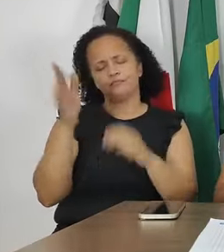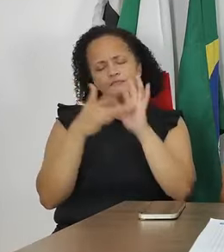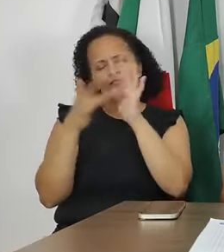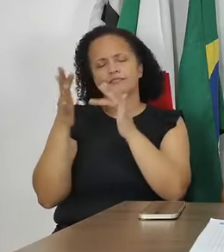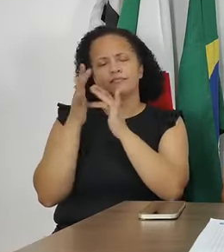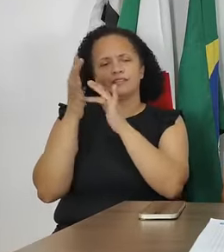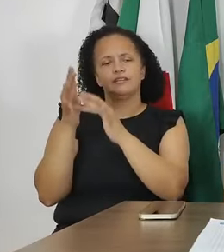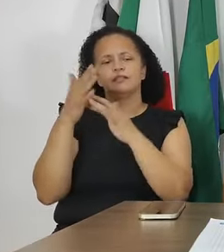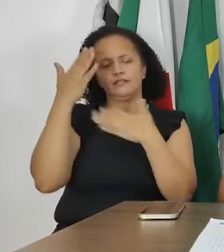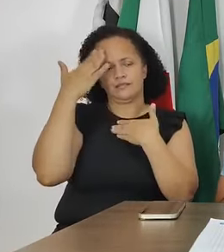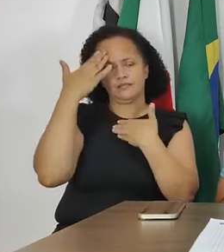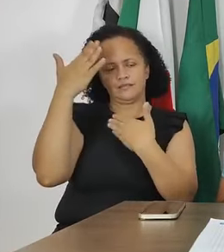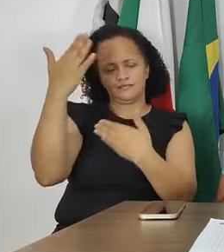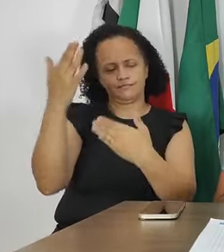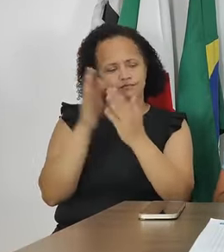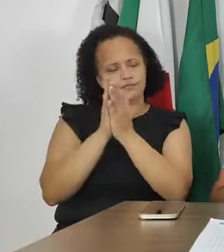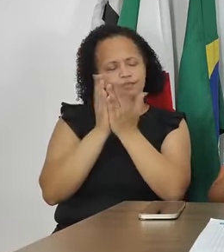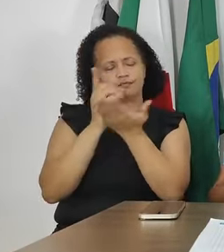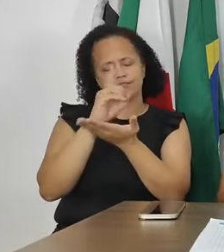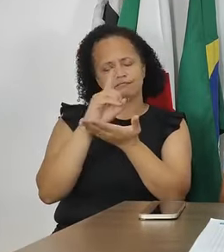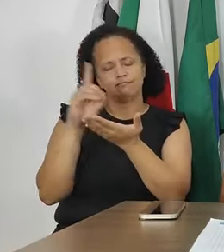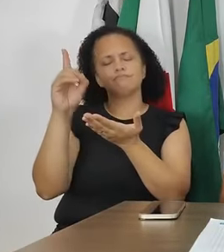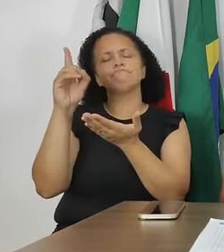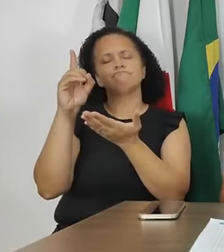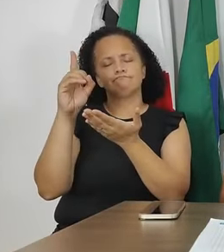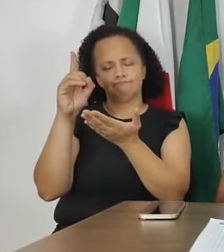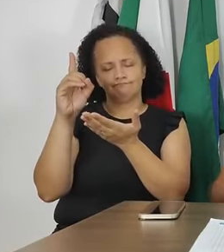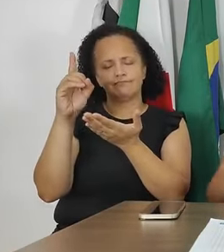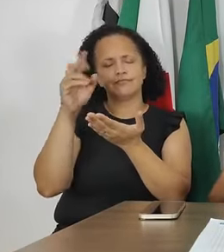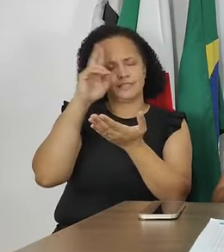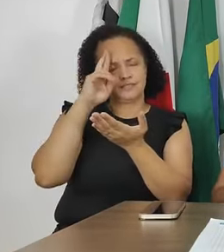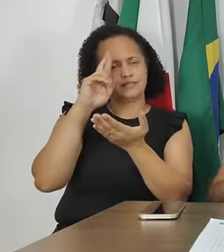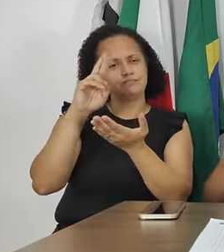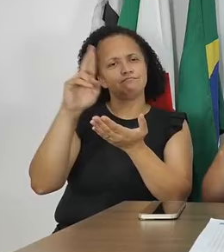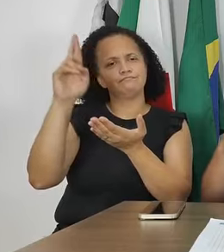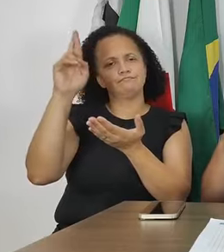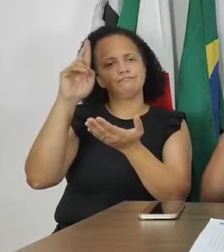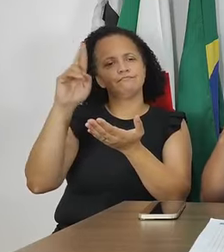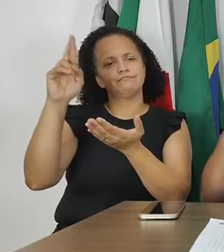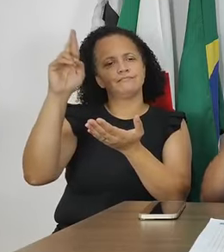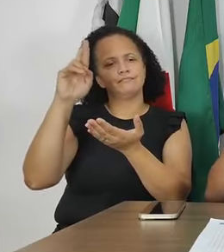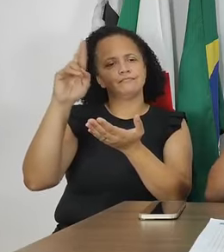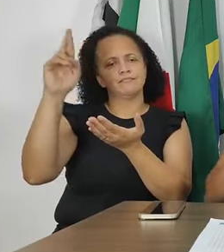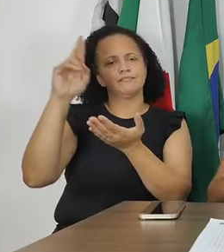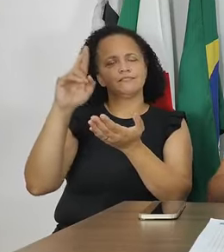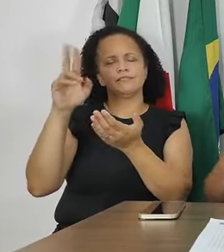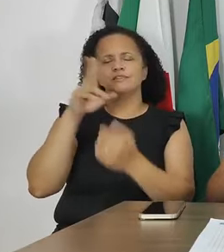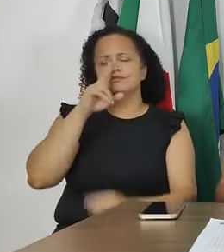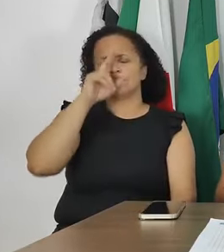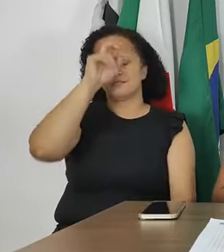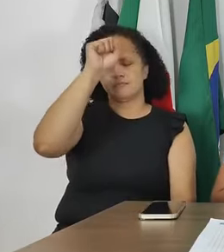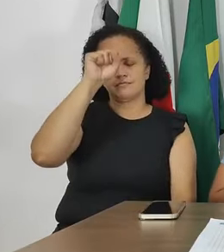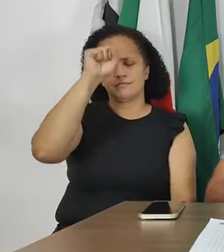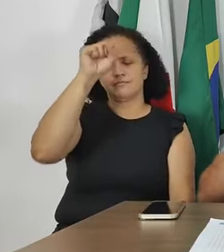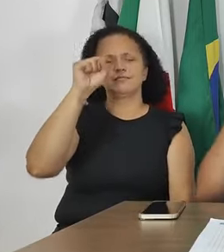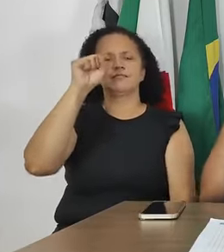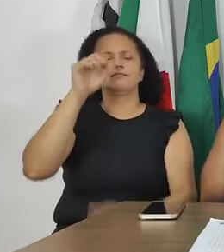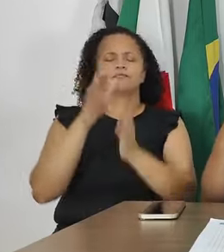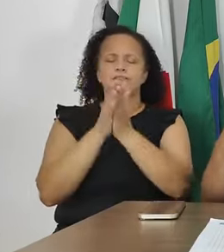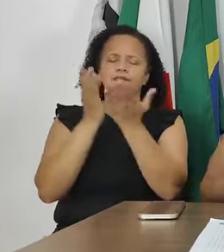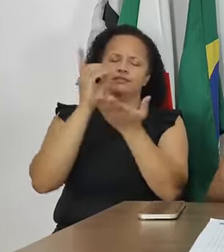agradecer por essa palavra, Senhor. Que o Senhor venha firmar essa palavra nos nossos corações,